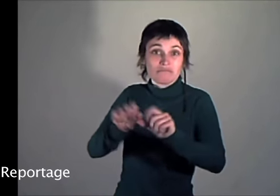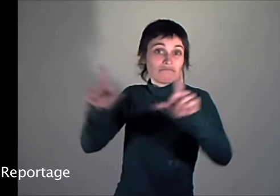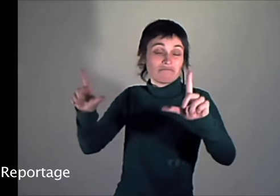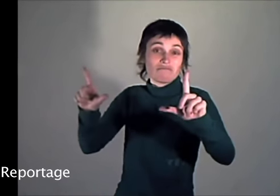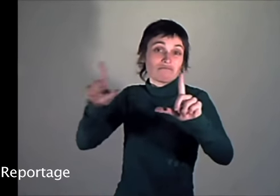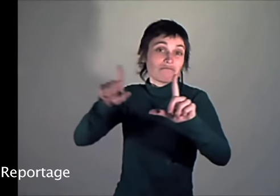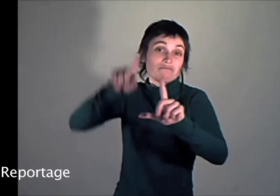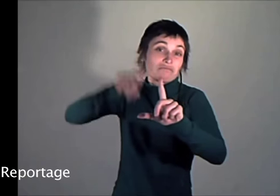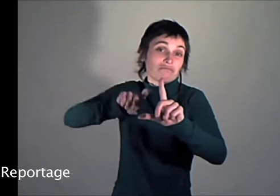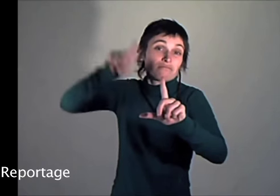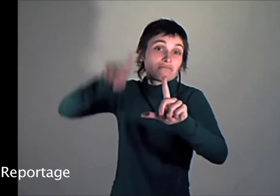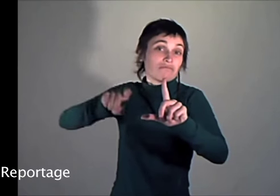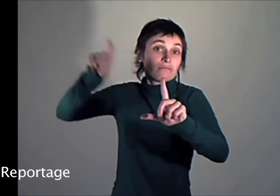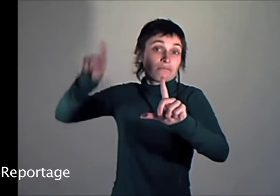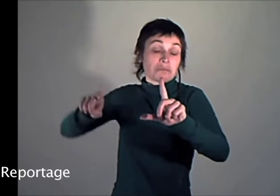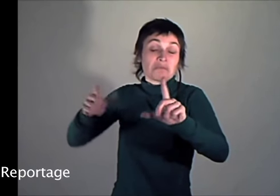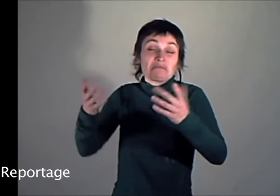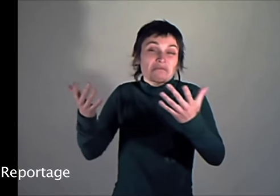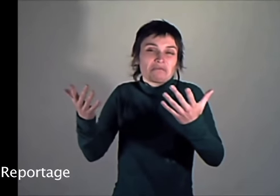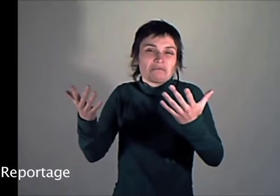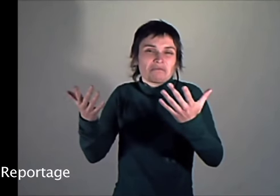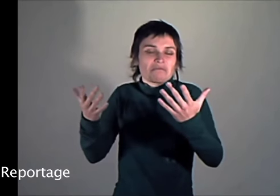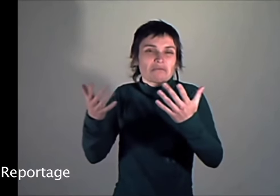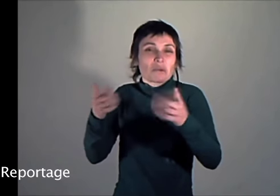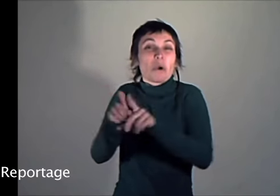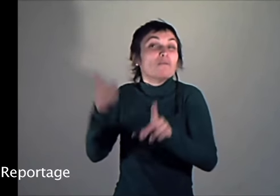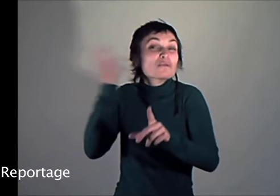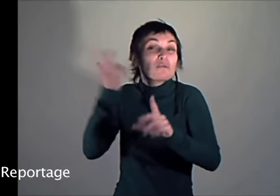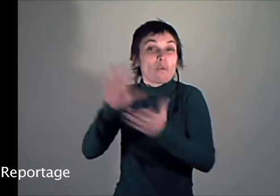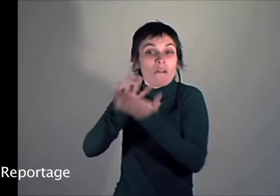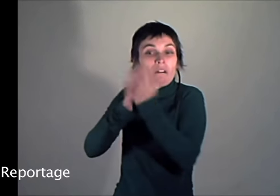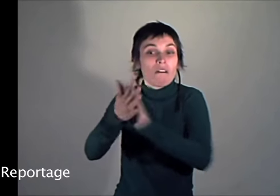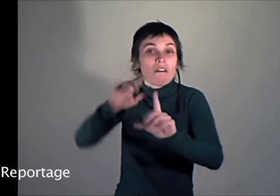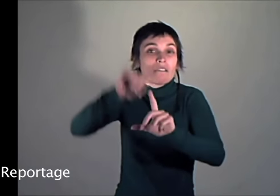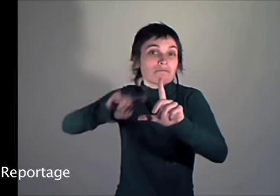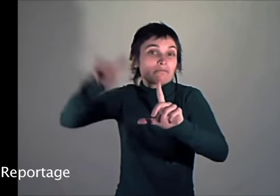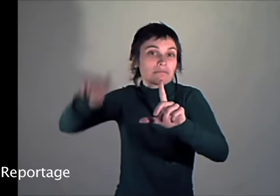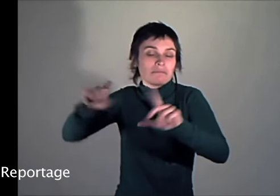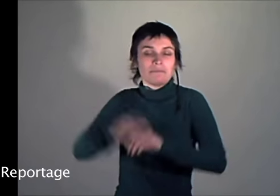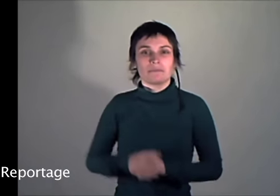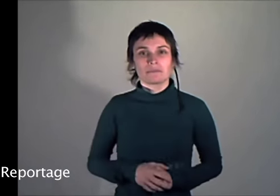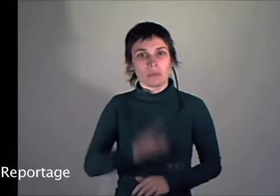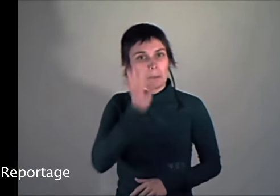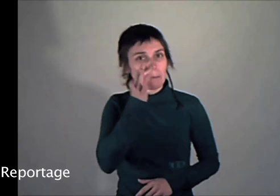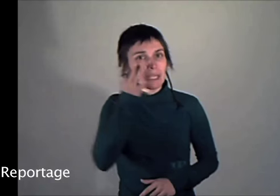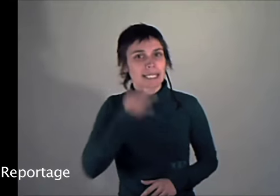C'était en fait c'était pour enregistrer et Donc moi, il y avait une traduction